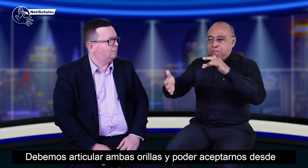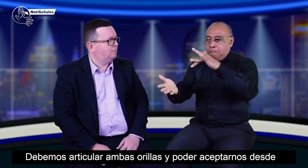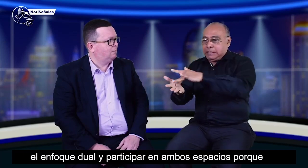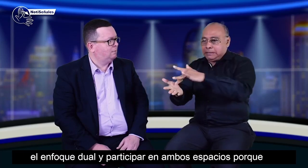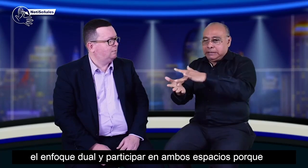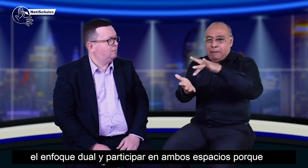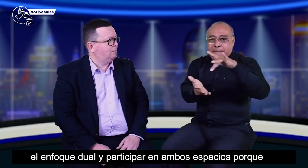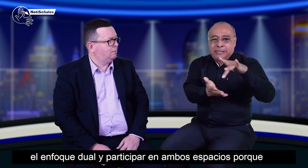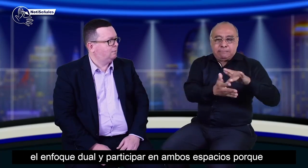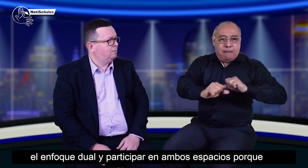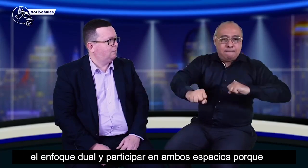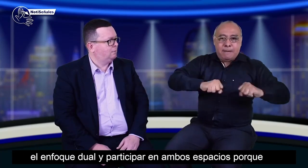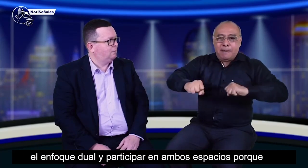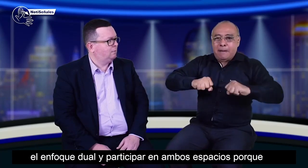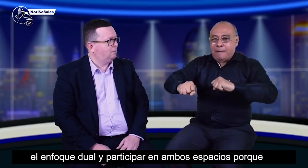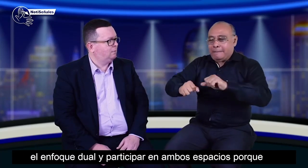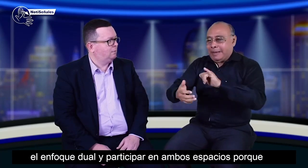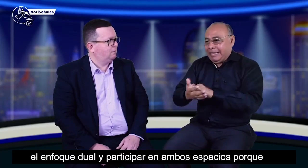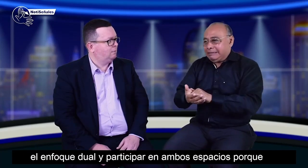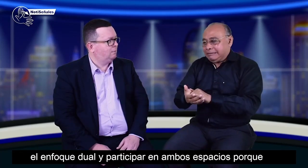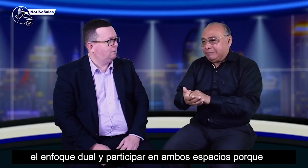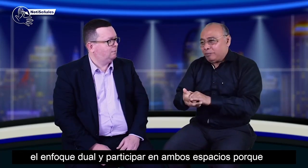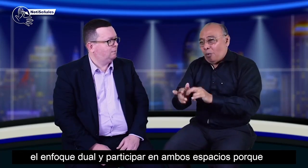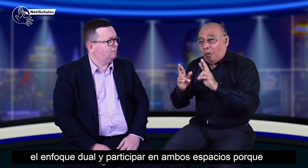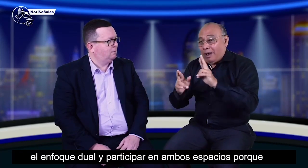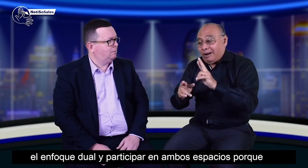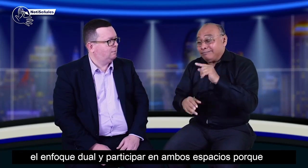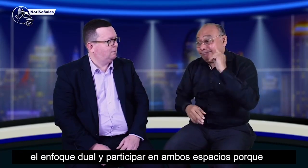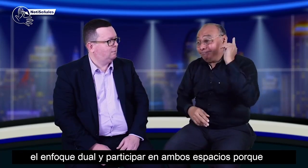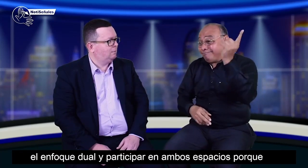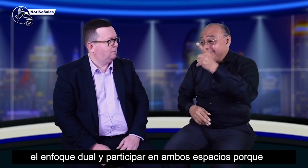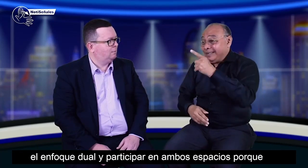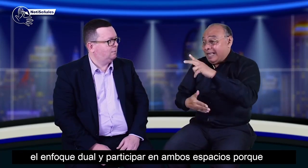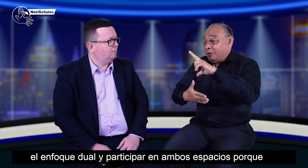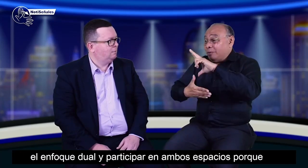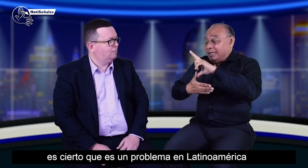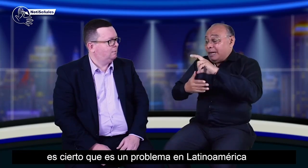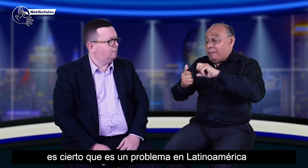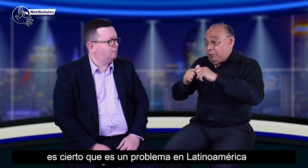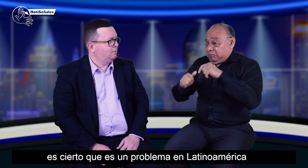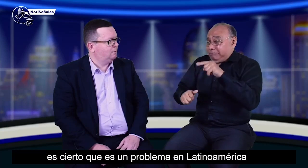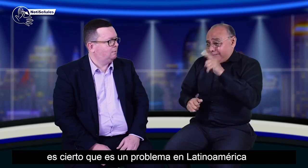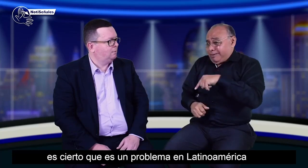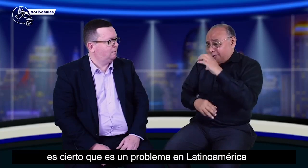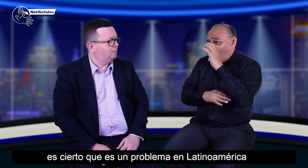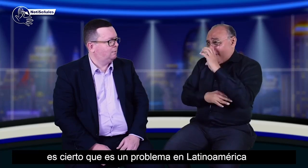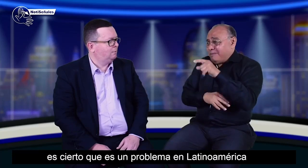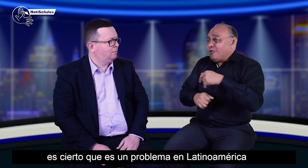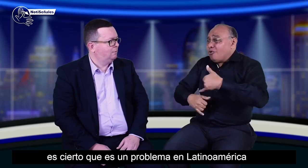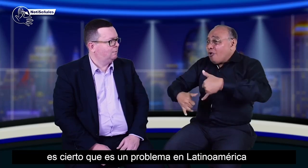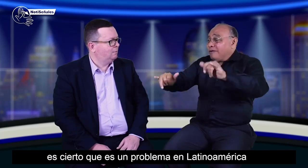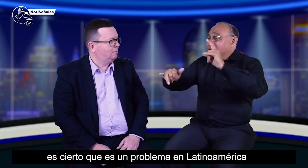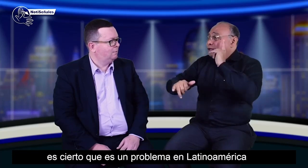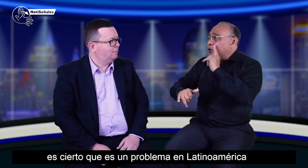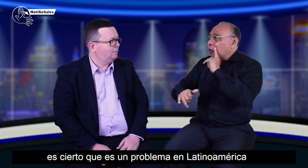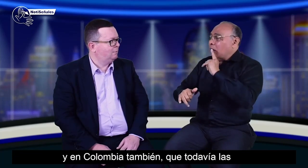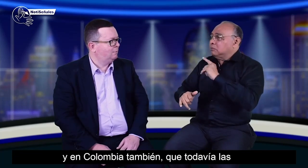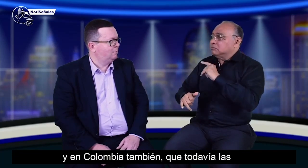el enfoque dual y participar en ambos espacios, porque es cierto que es un problema en Latinoamérica